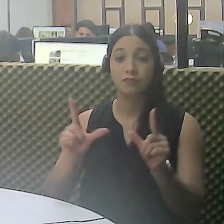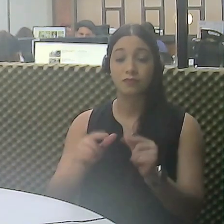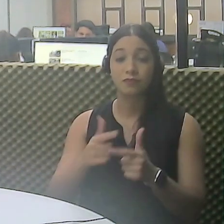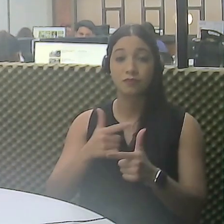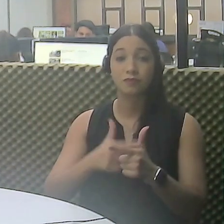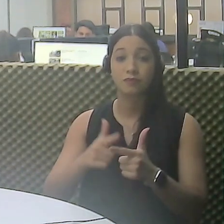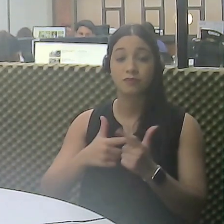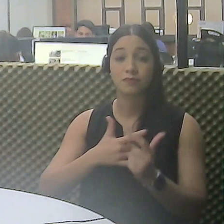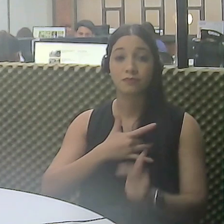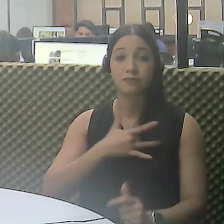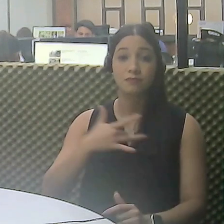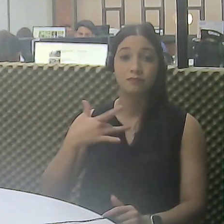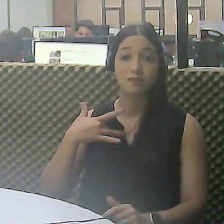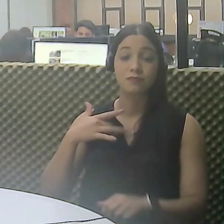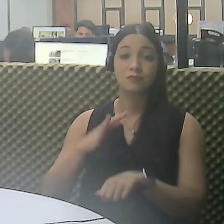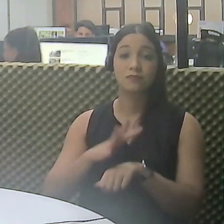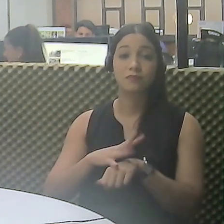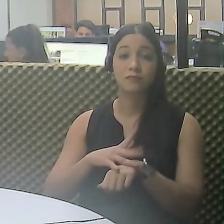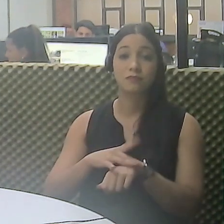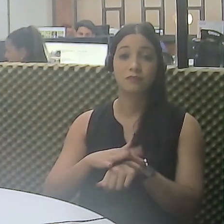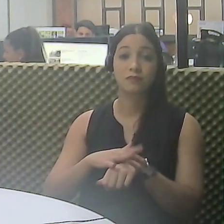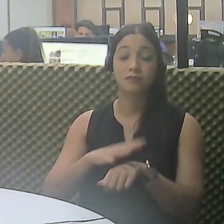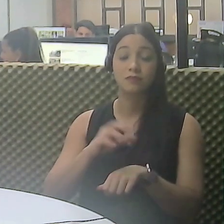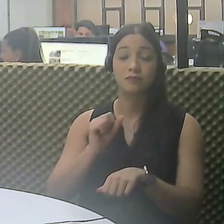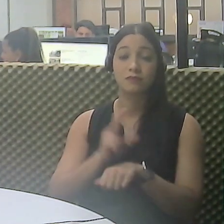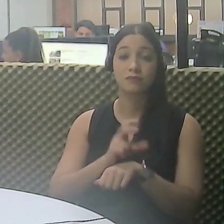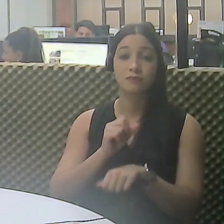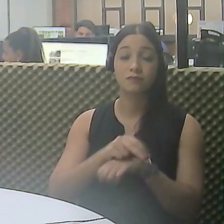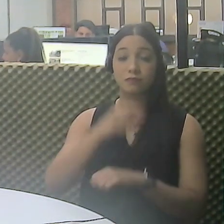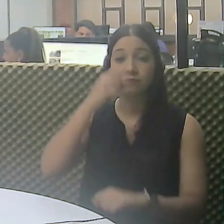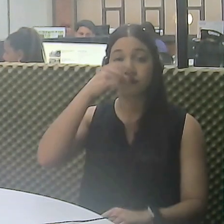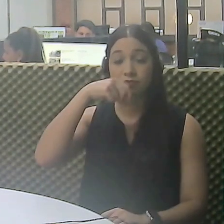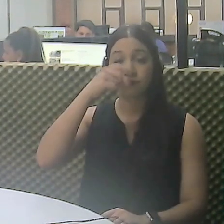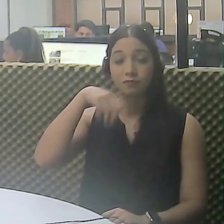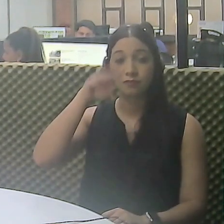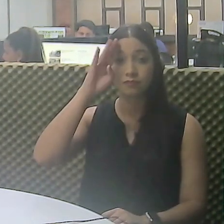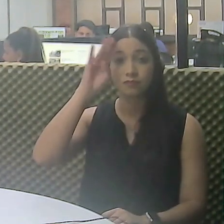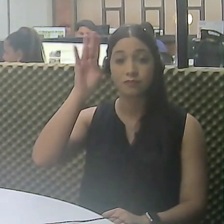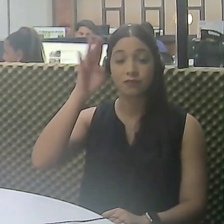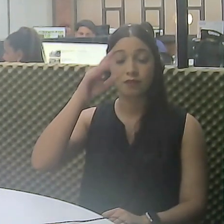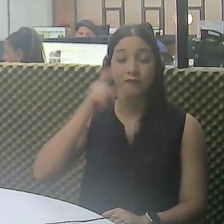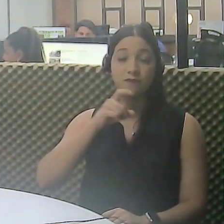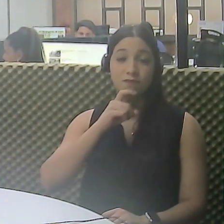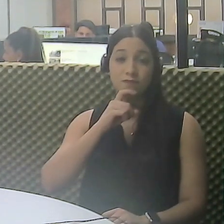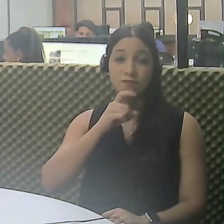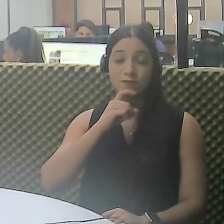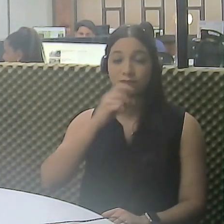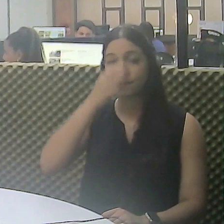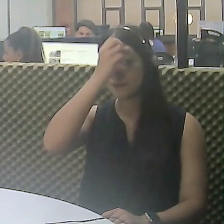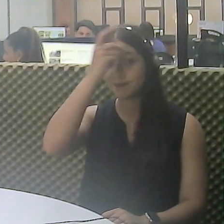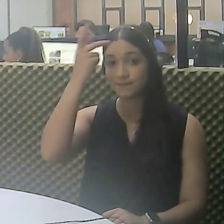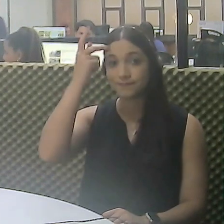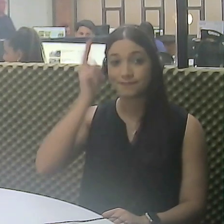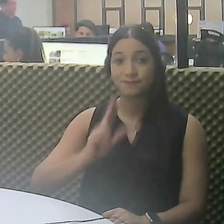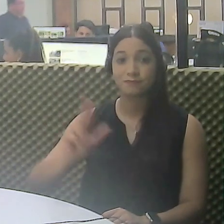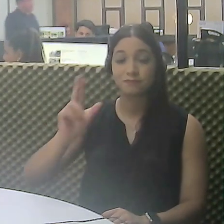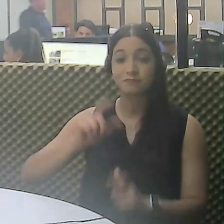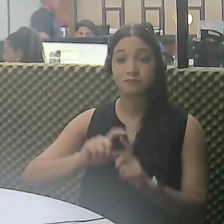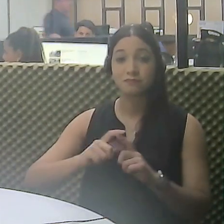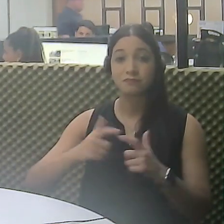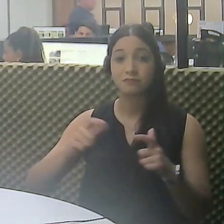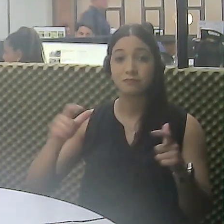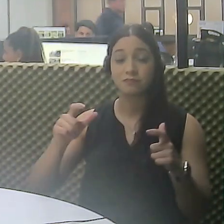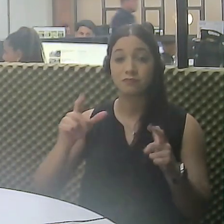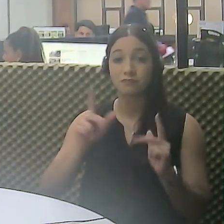complicações decorrentes das infecções causadas pelo vírus da gripe, principalmente no inverno, a Prefeitura de Uberlândia ampliou o público